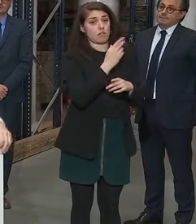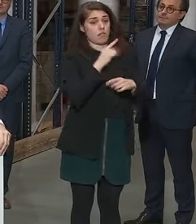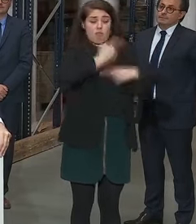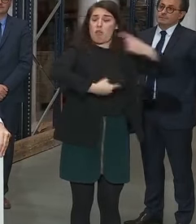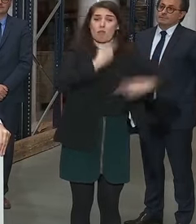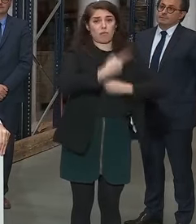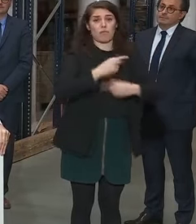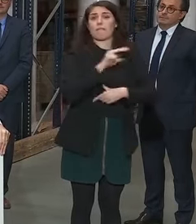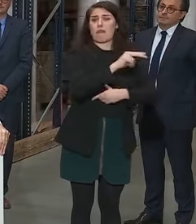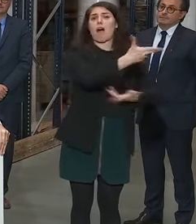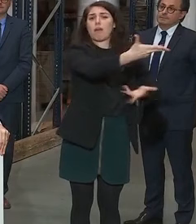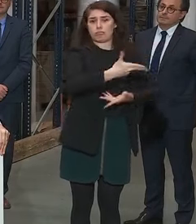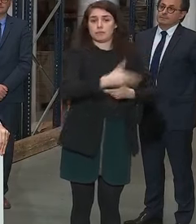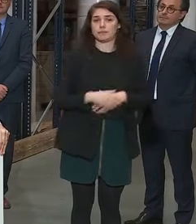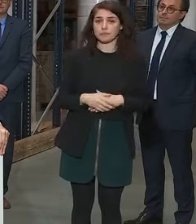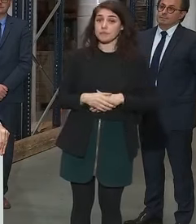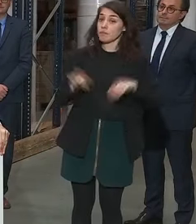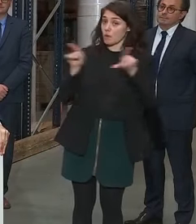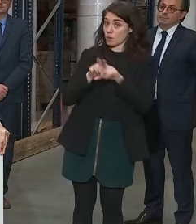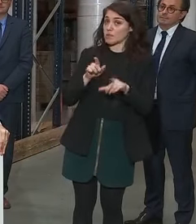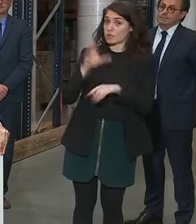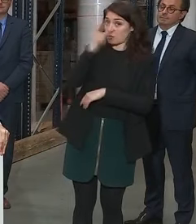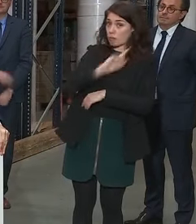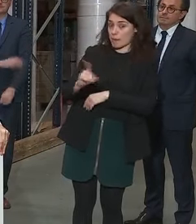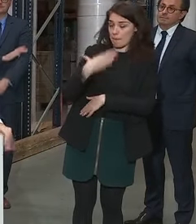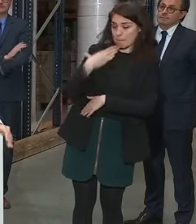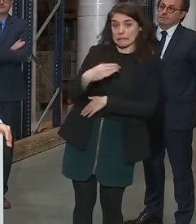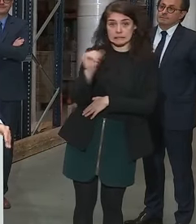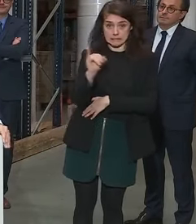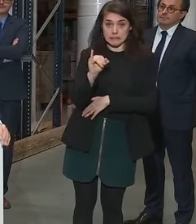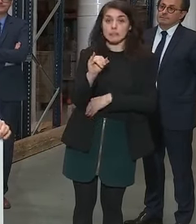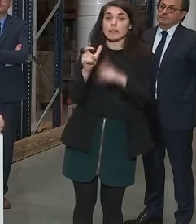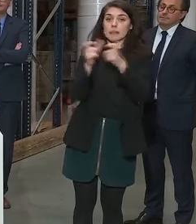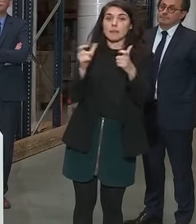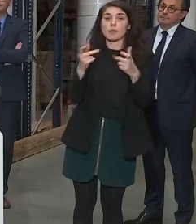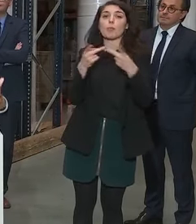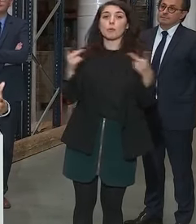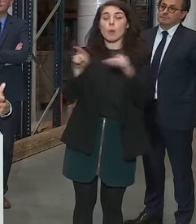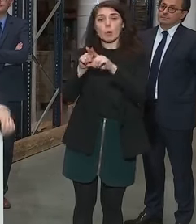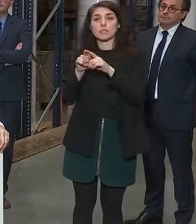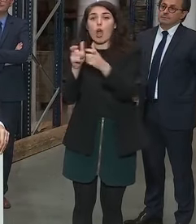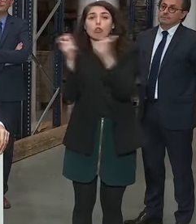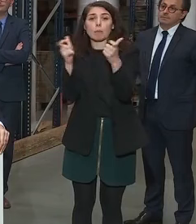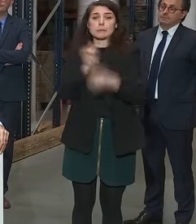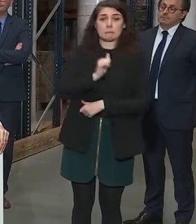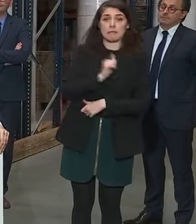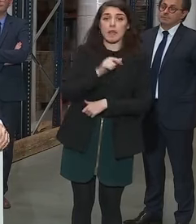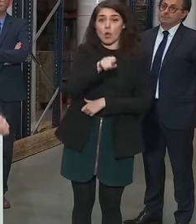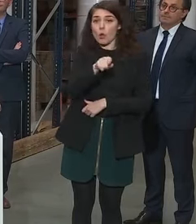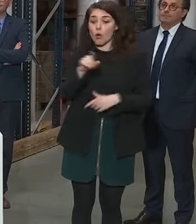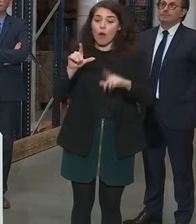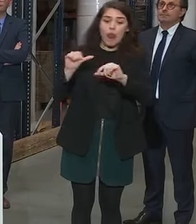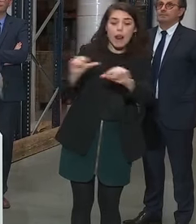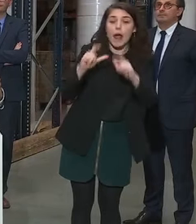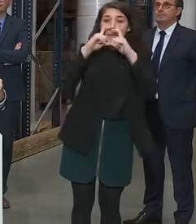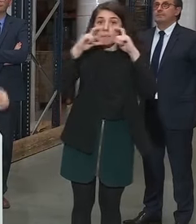ici aussi remercier les collectivités locales, les entreprises qui ont, durant cette période, donné les masques qu'elles avaient, mais ont